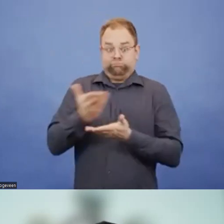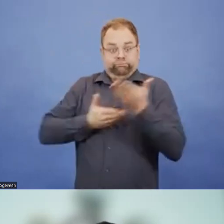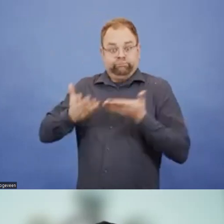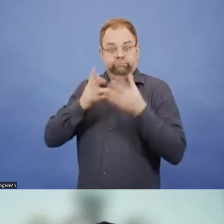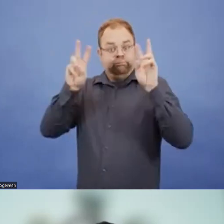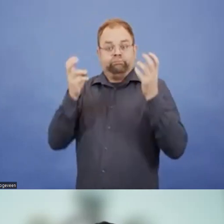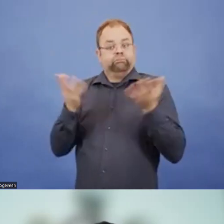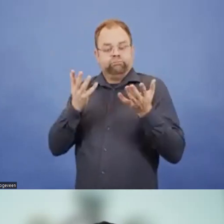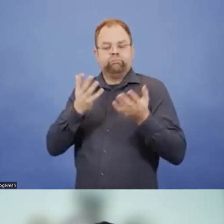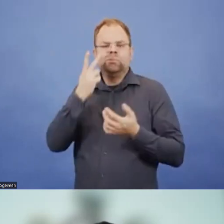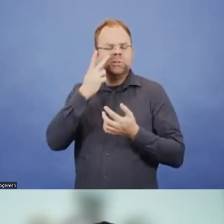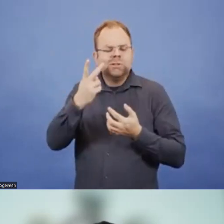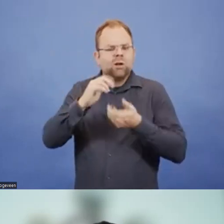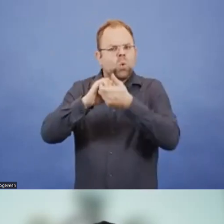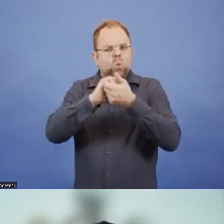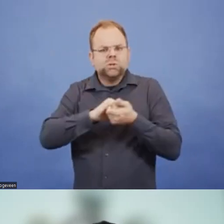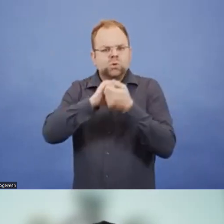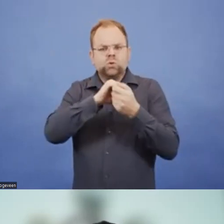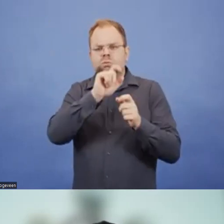pueden comprometer con la red